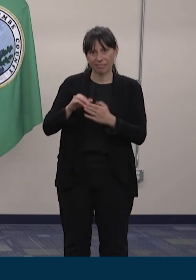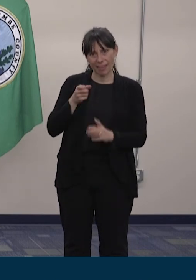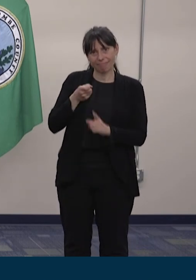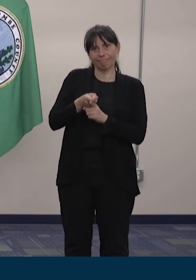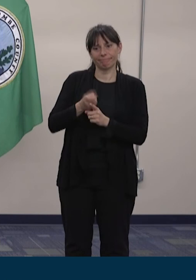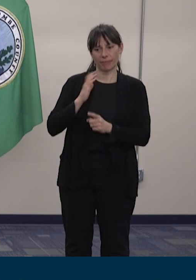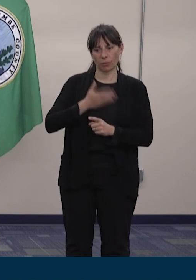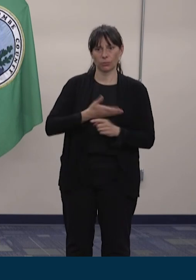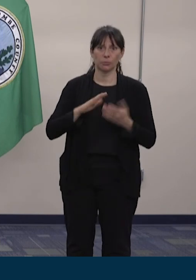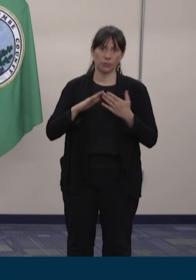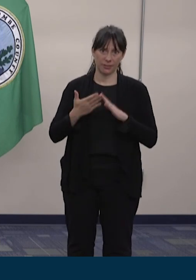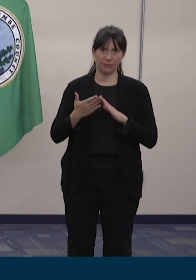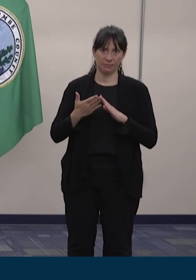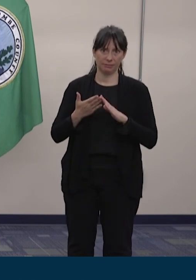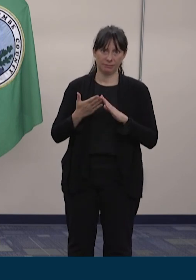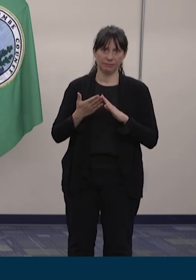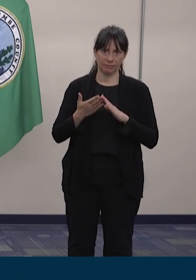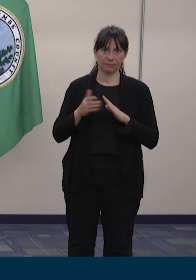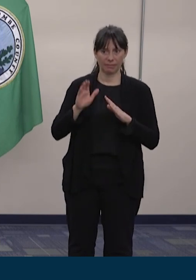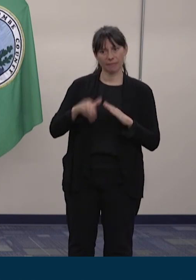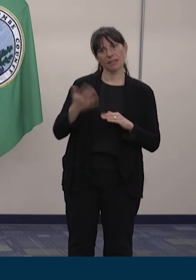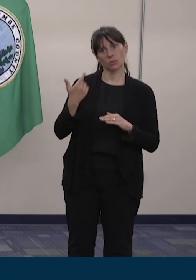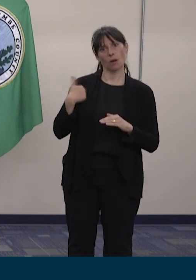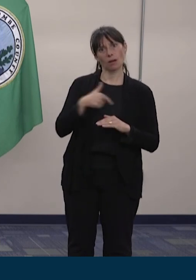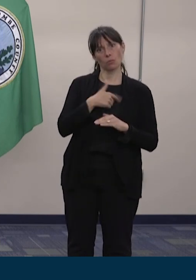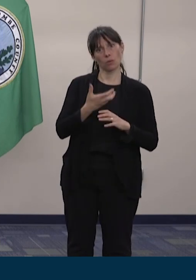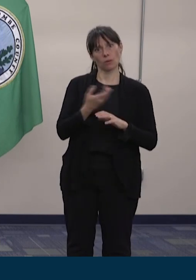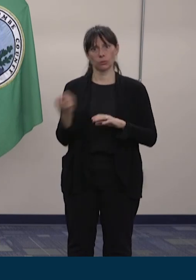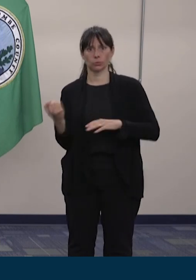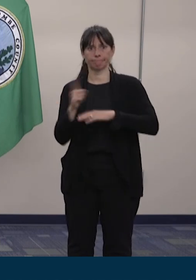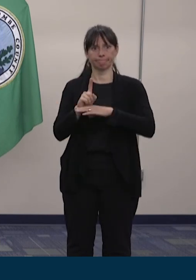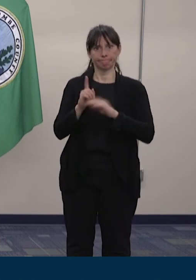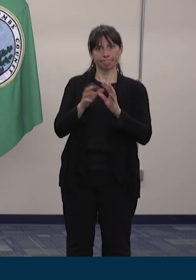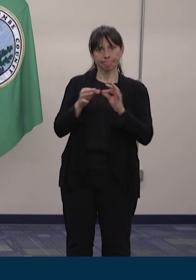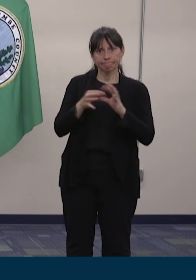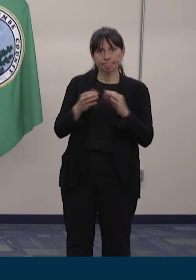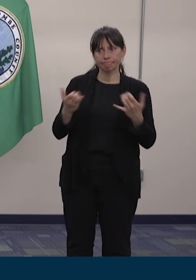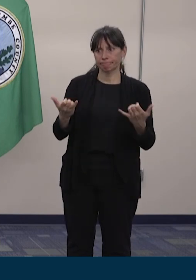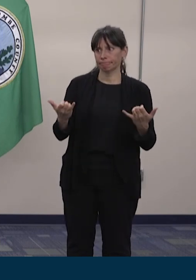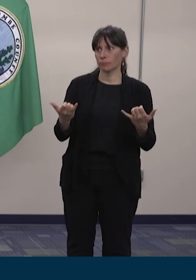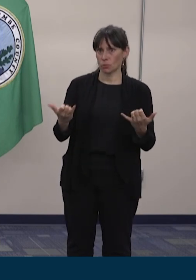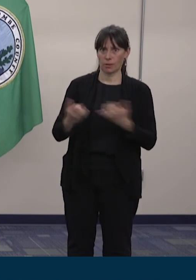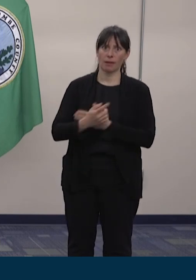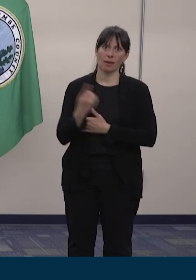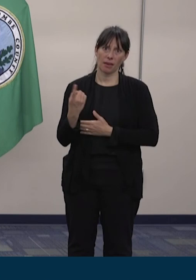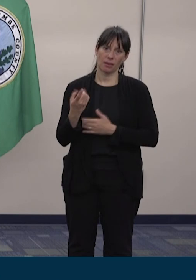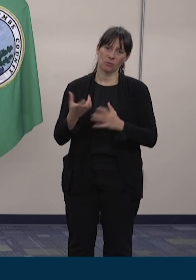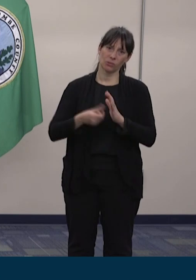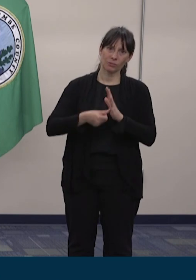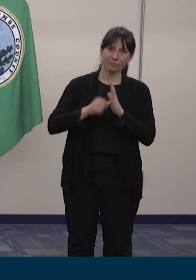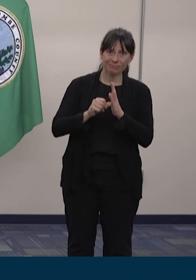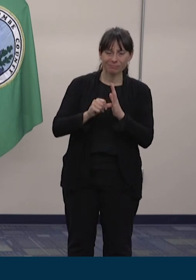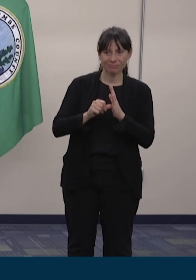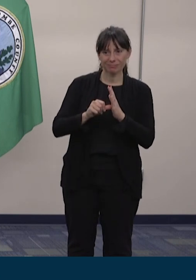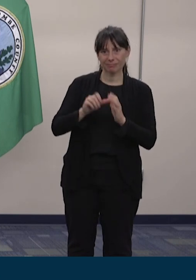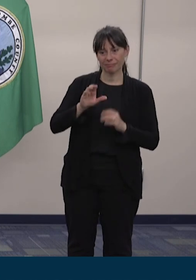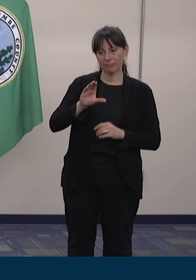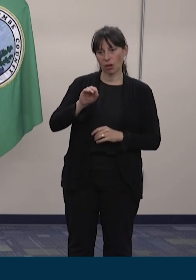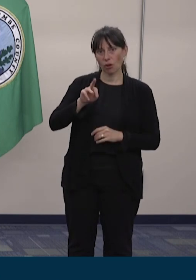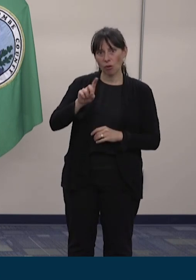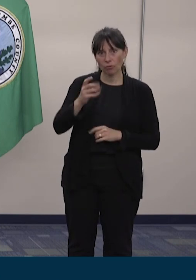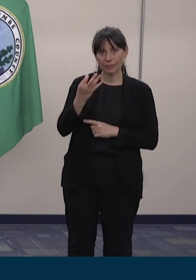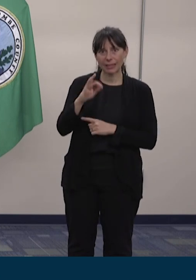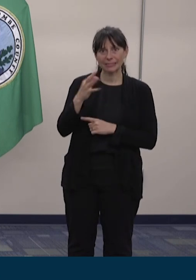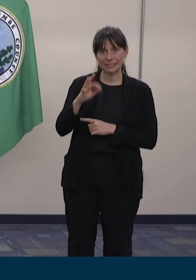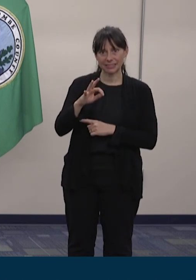estamos aquí here hoy talking with you today hablando con ustedes to express para how expresar serious lo COVID-19 serio que es el and virus how all of us COVID-19 can y continue to do cómo